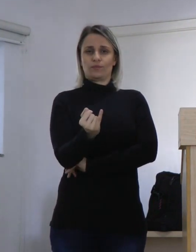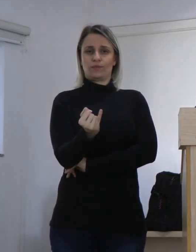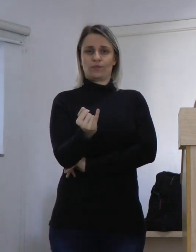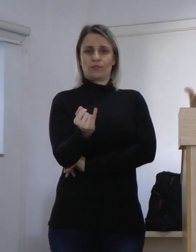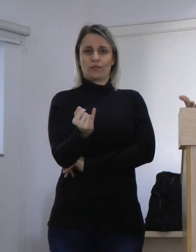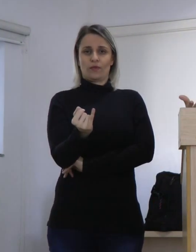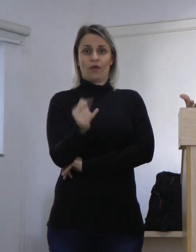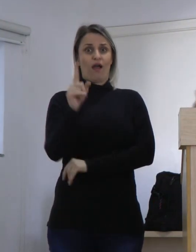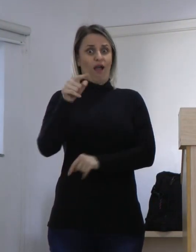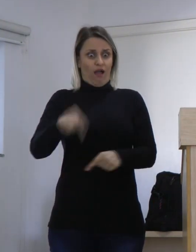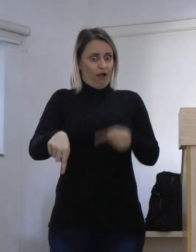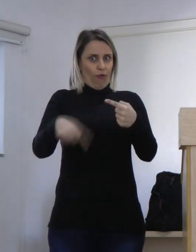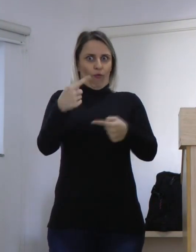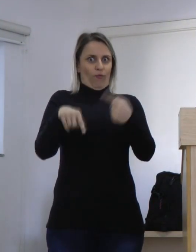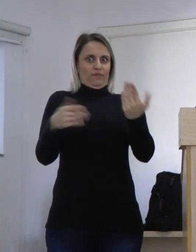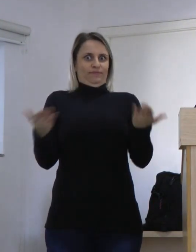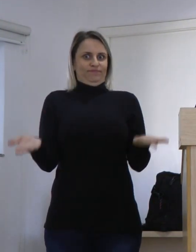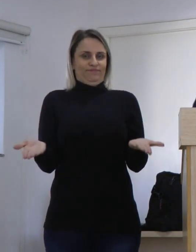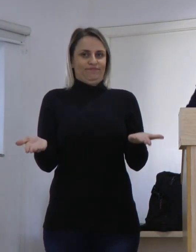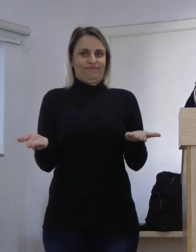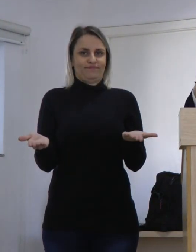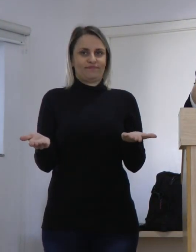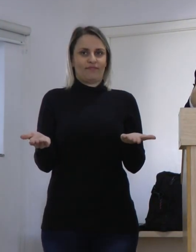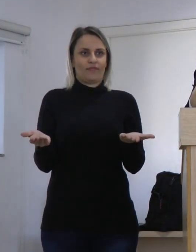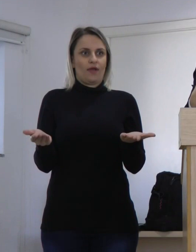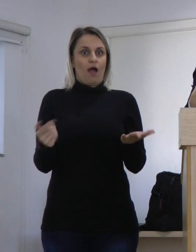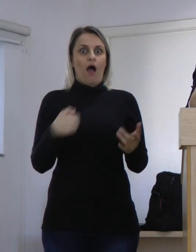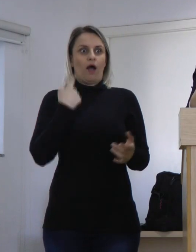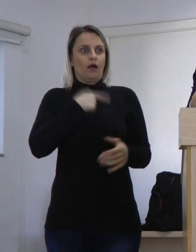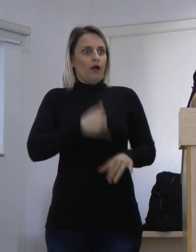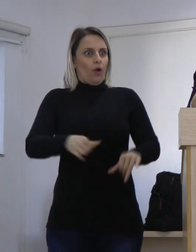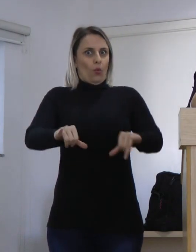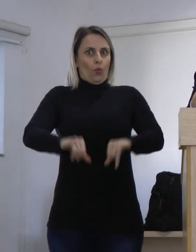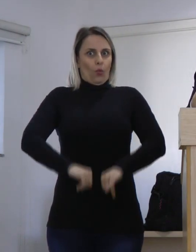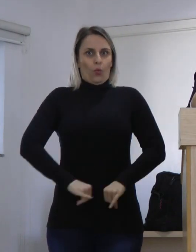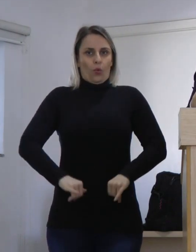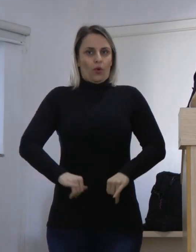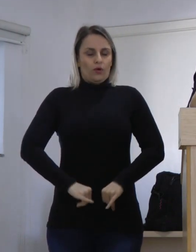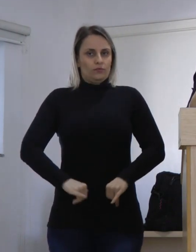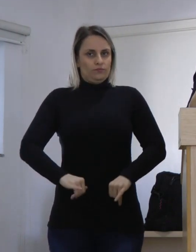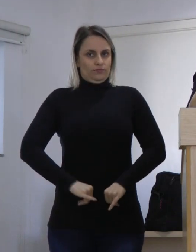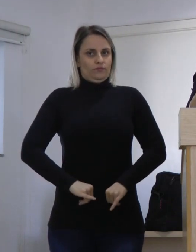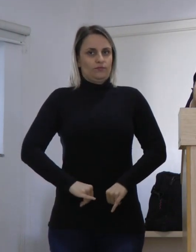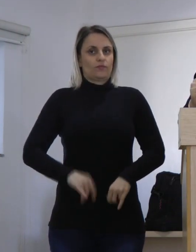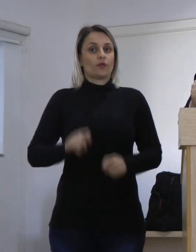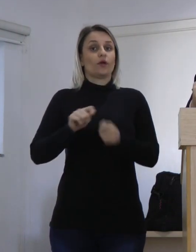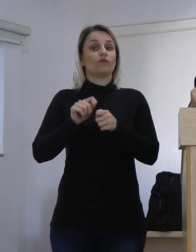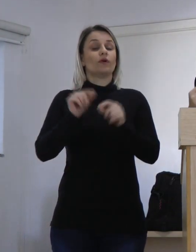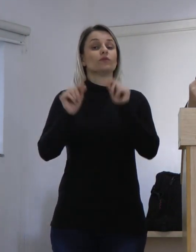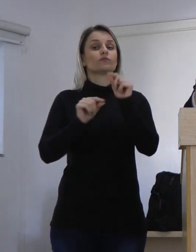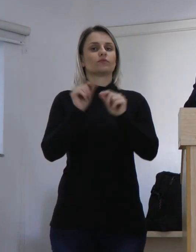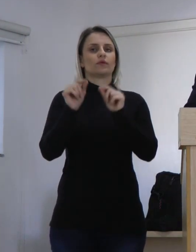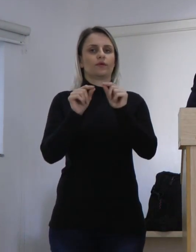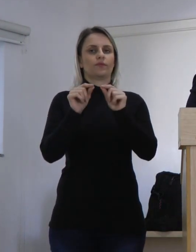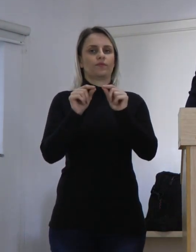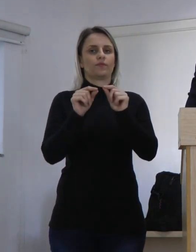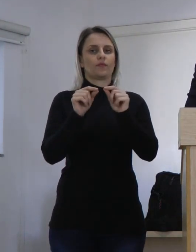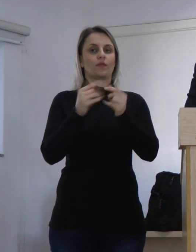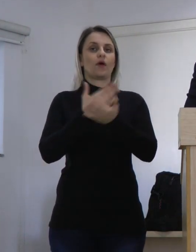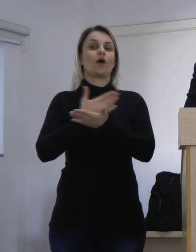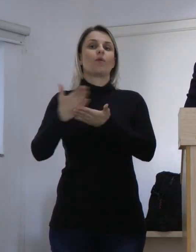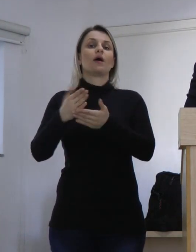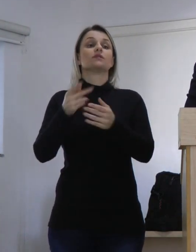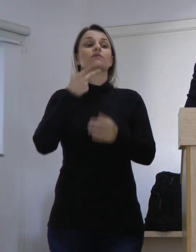É concorrência desleal, não é? Aí a gente fica sofrendo. E aí o que é que a gente faz? A gente vai usar a